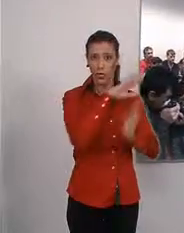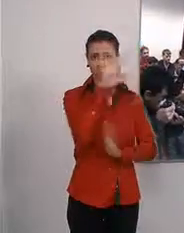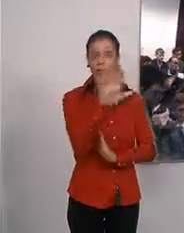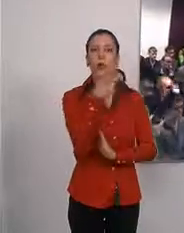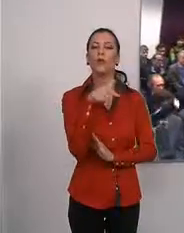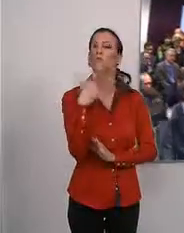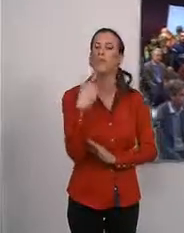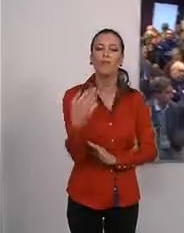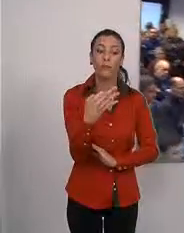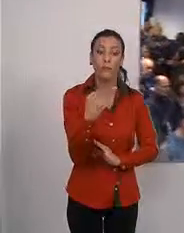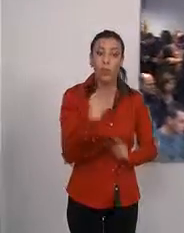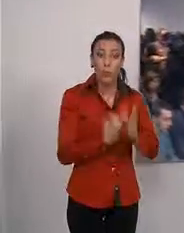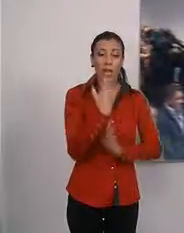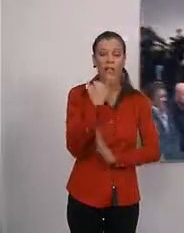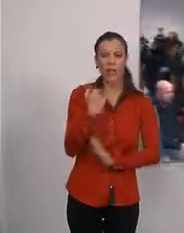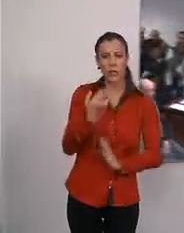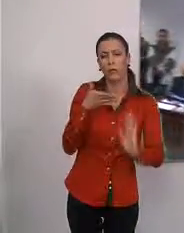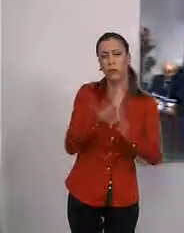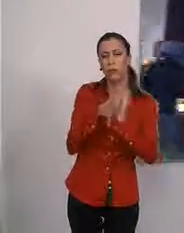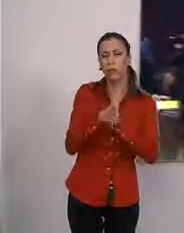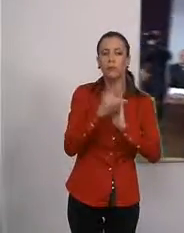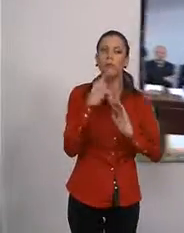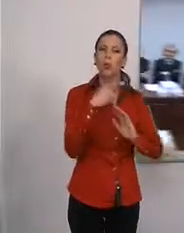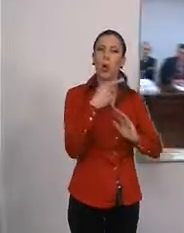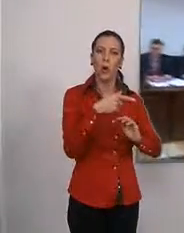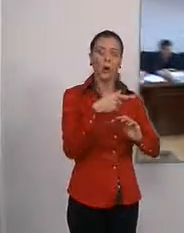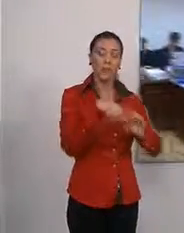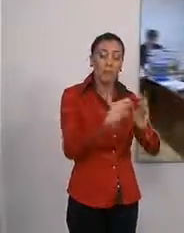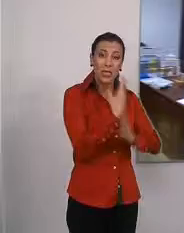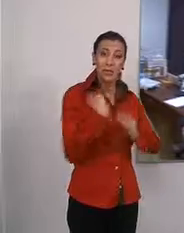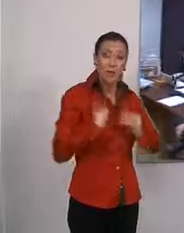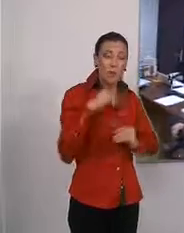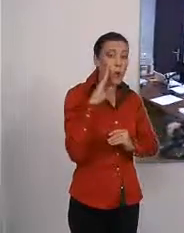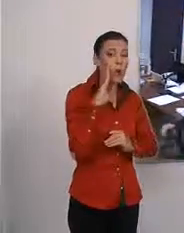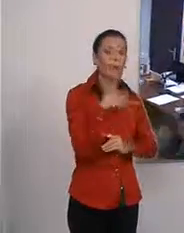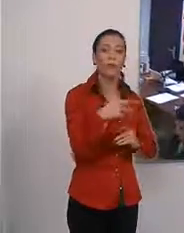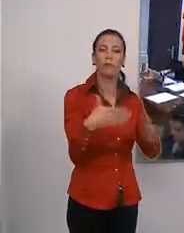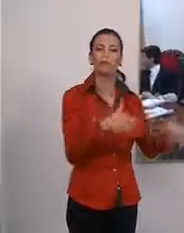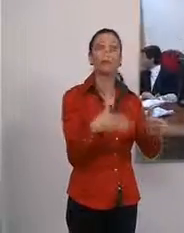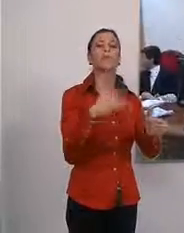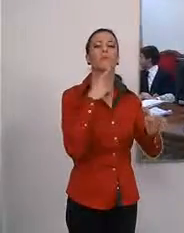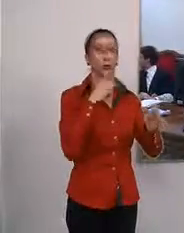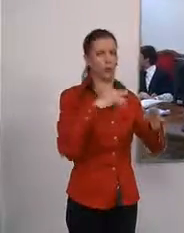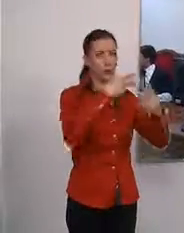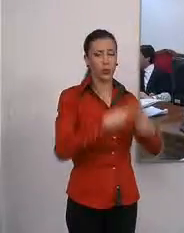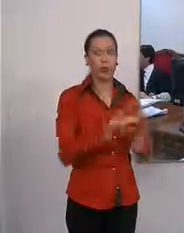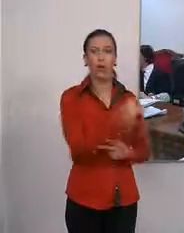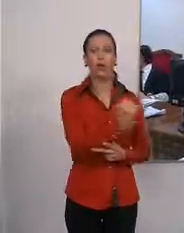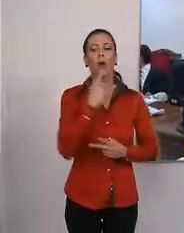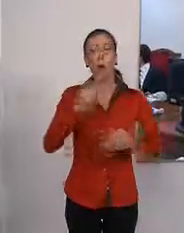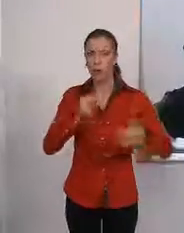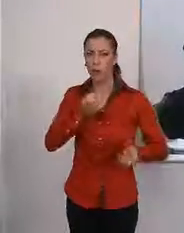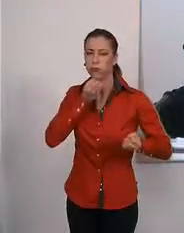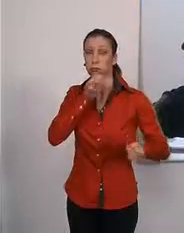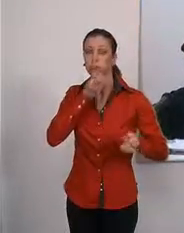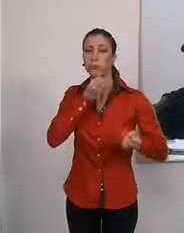ha afirmado que aquella mañana se llevó a cabo la revisión pertinente. Así lo ha dicho en la segunda sesión del juicio,